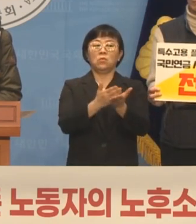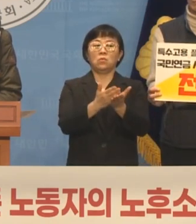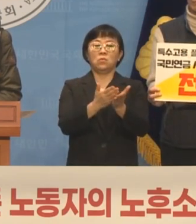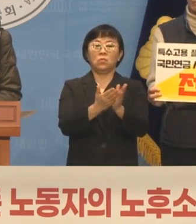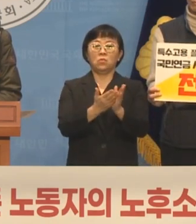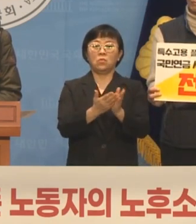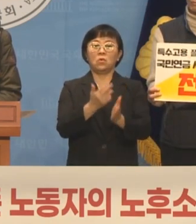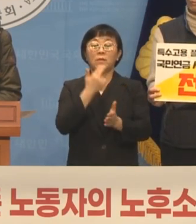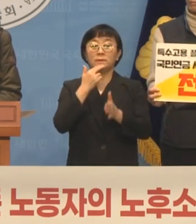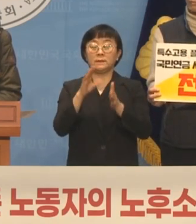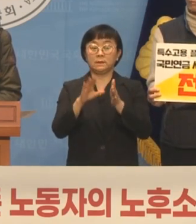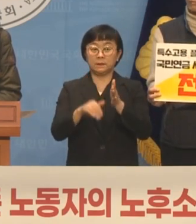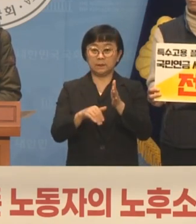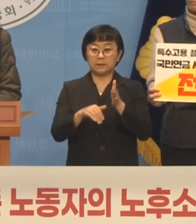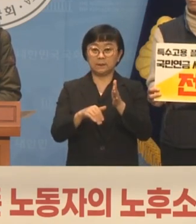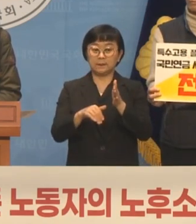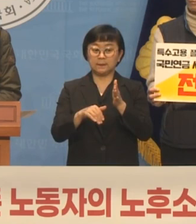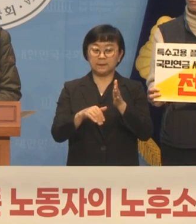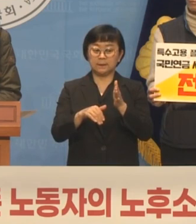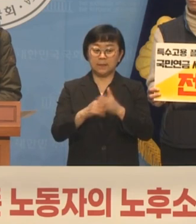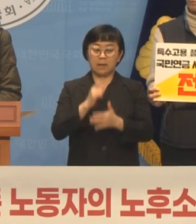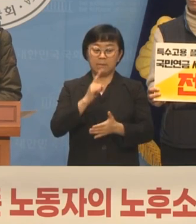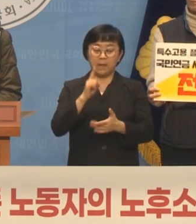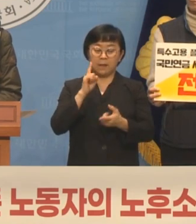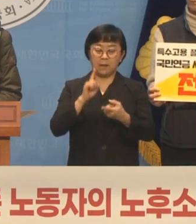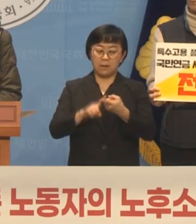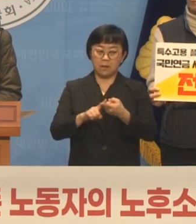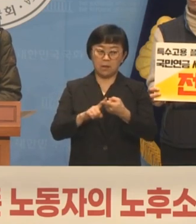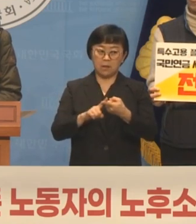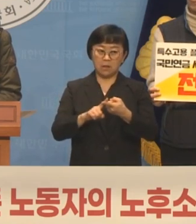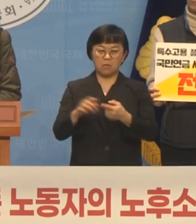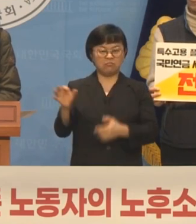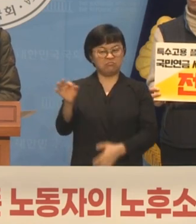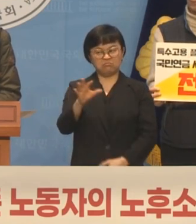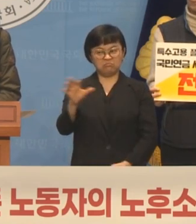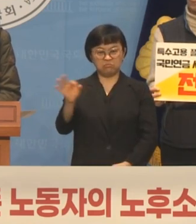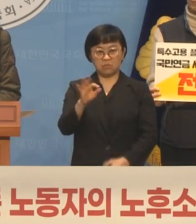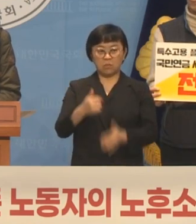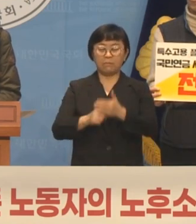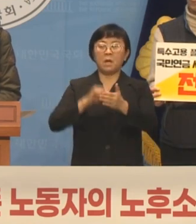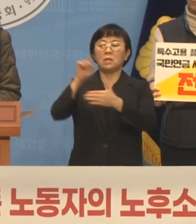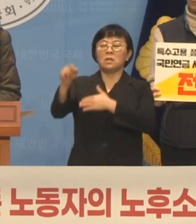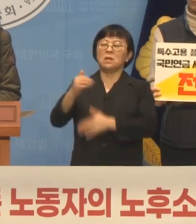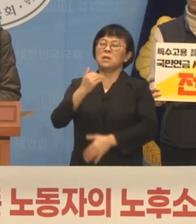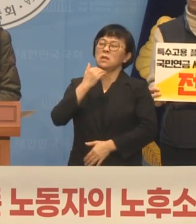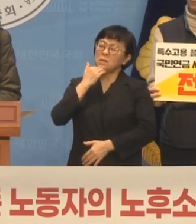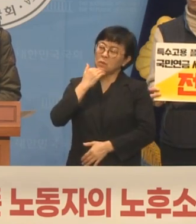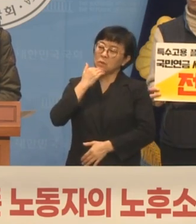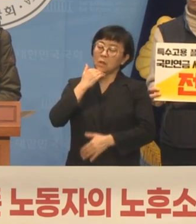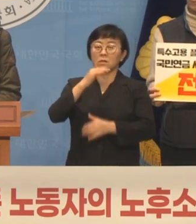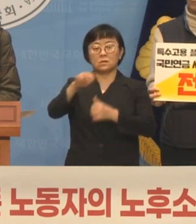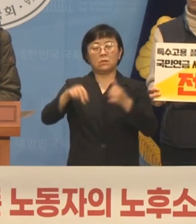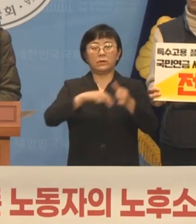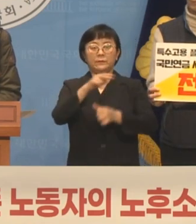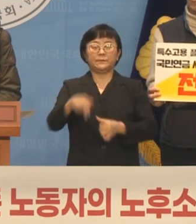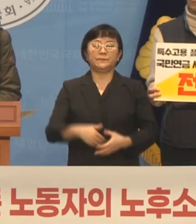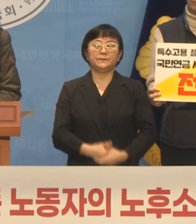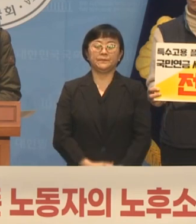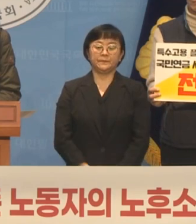일거리가 없을 때는 말 그대로 무료로 그냥 하염없이 밖에서 기다려야 되는 이런 상황이기도